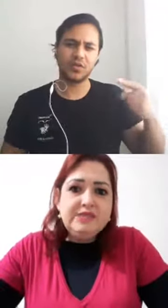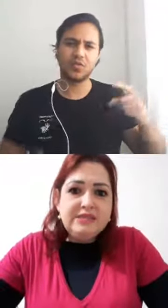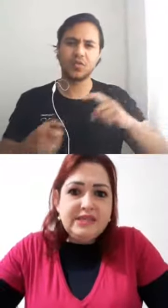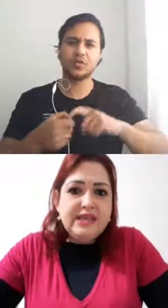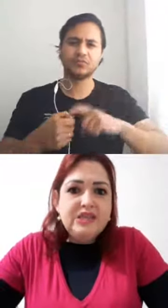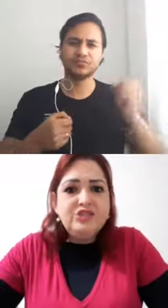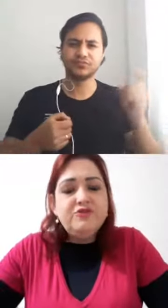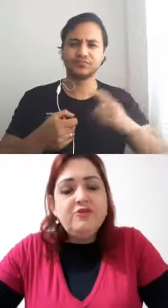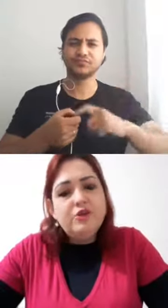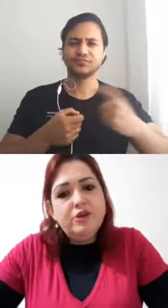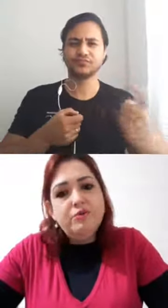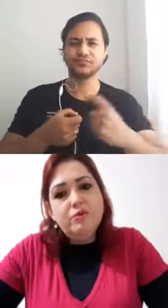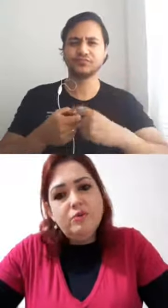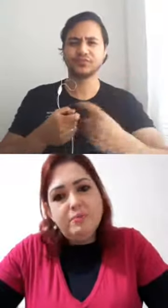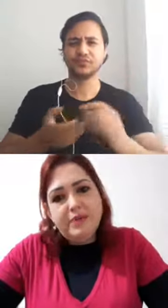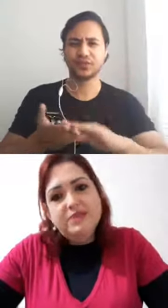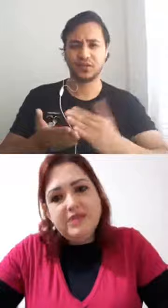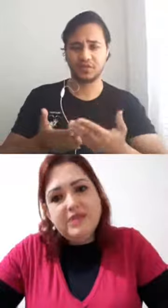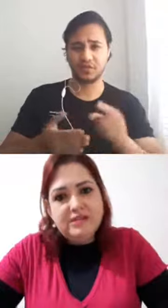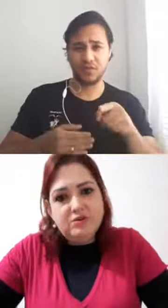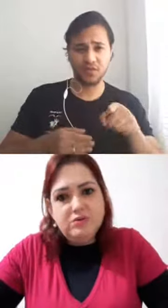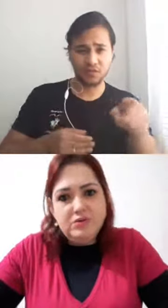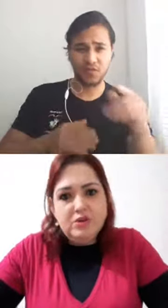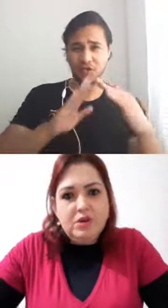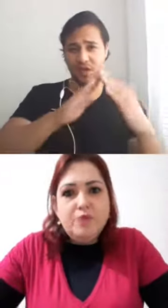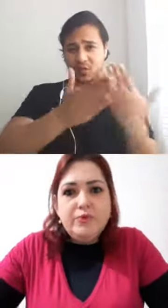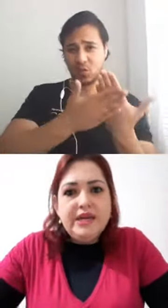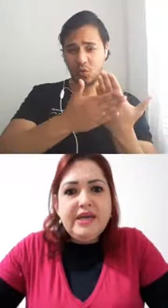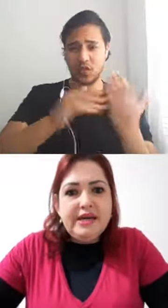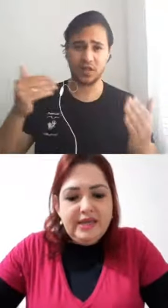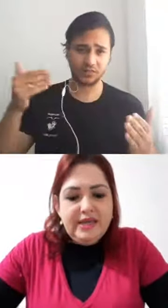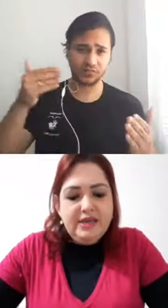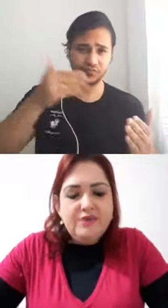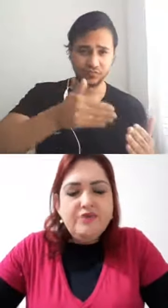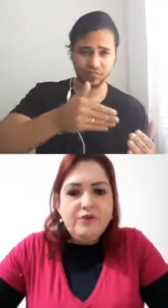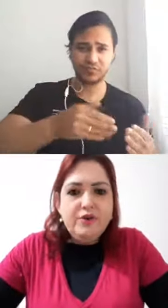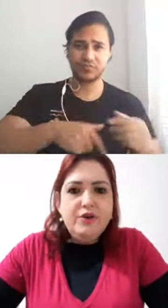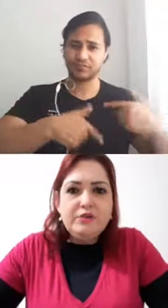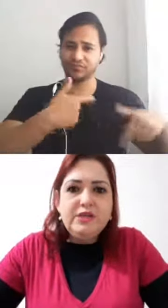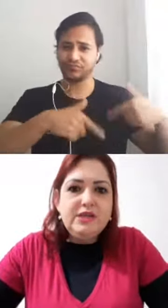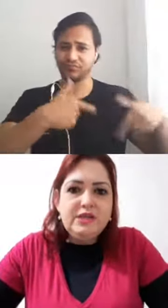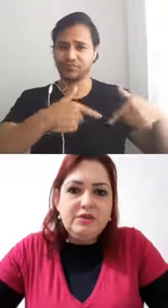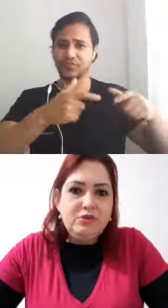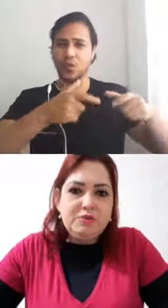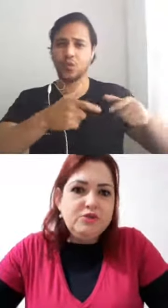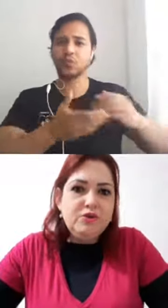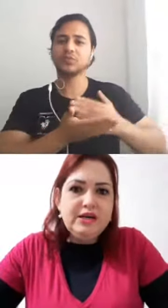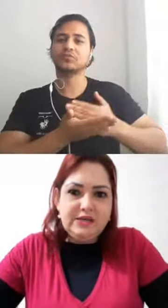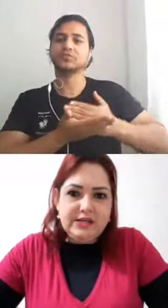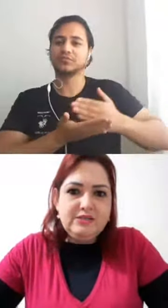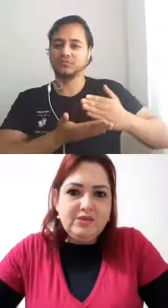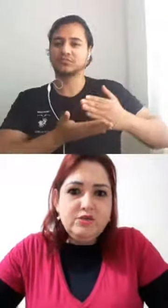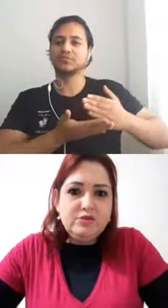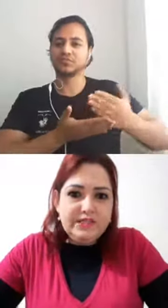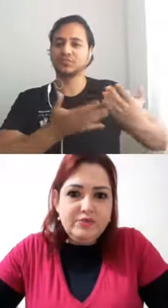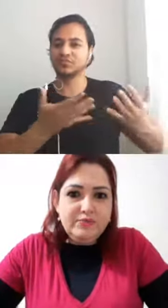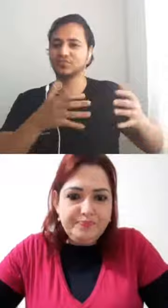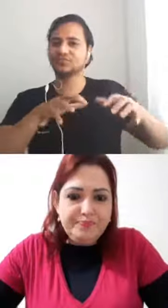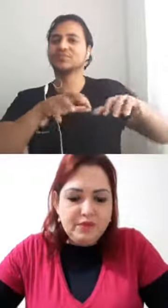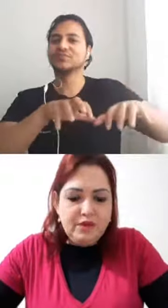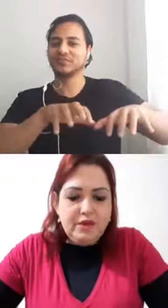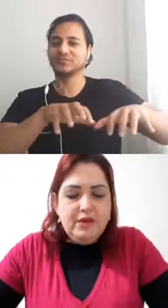saindo das igrejas e foram para a educação, porque aí foi onde começou a questão da